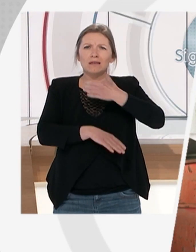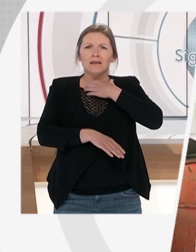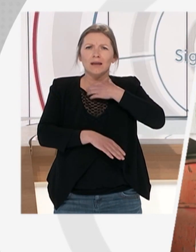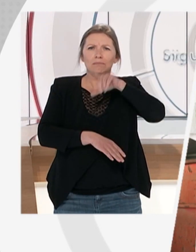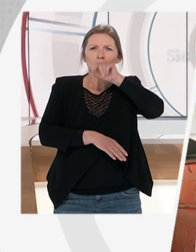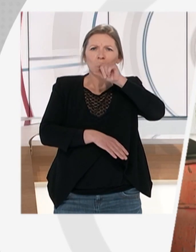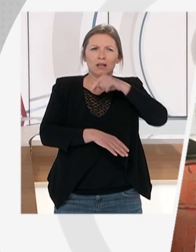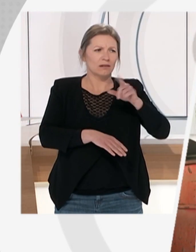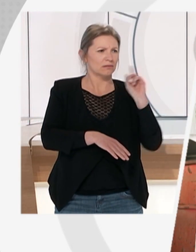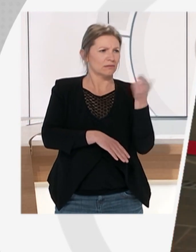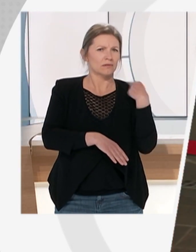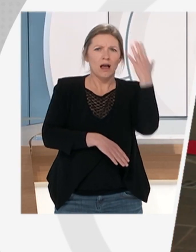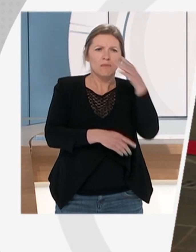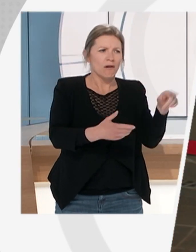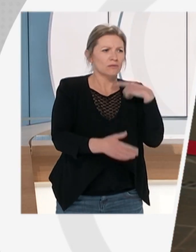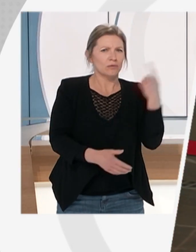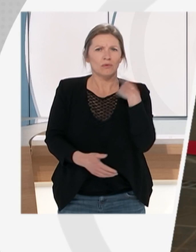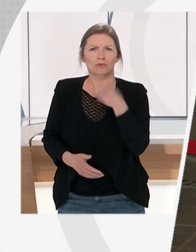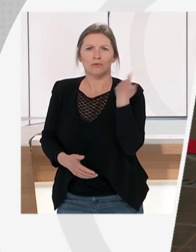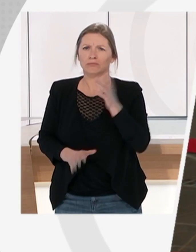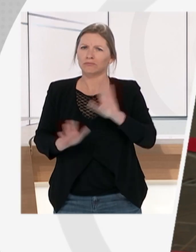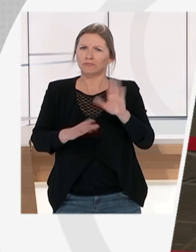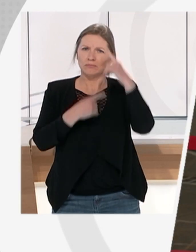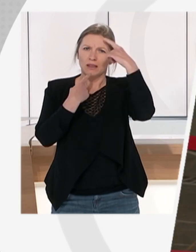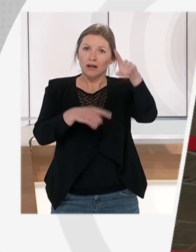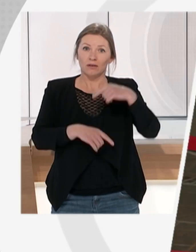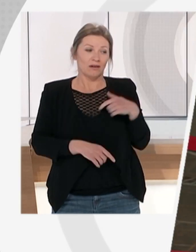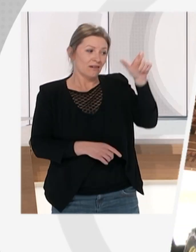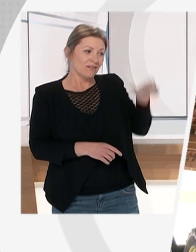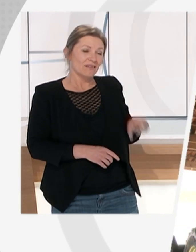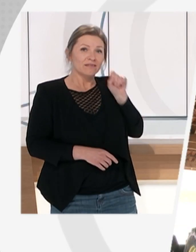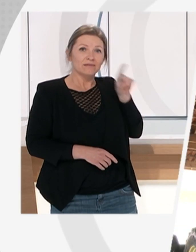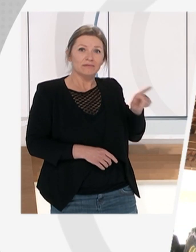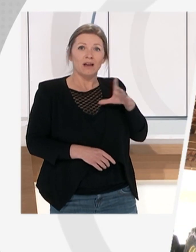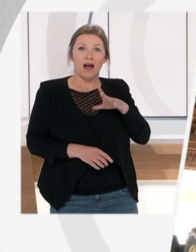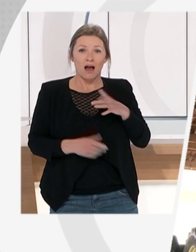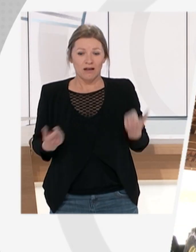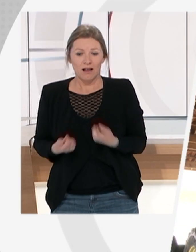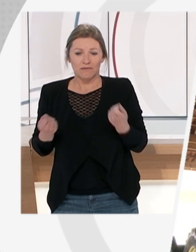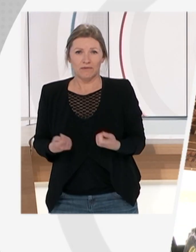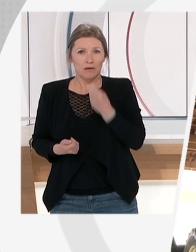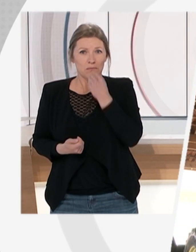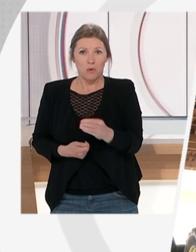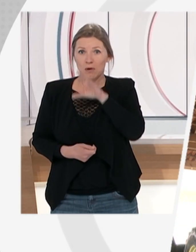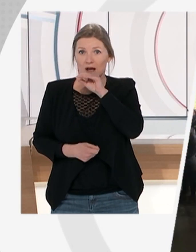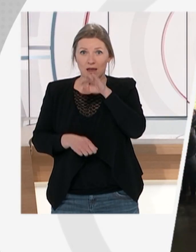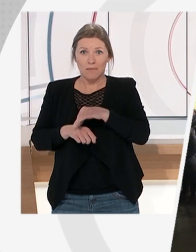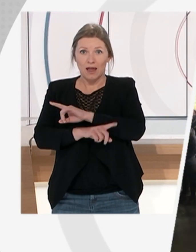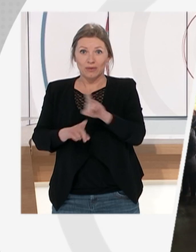aviaire. Par exemple, cette éleveuse a tout un cheptel sain, mais il se trouve à 5 km d'un élevage contaminé.